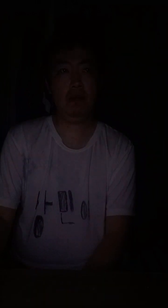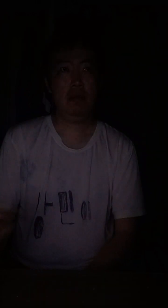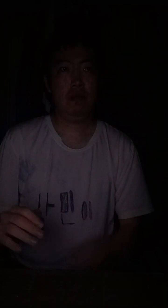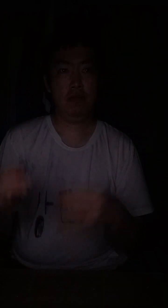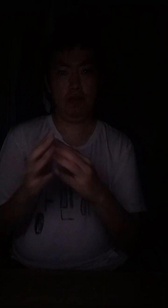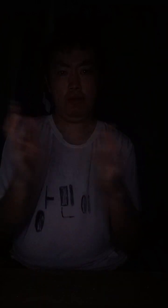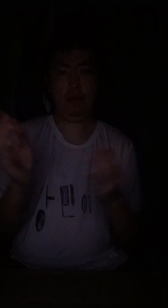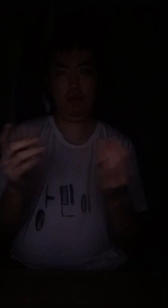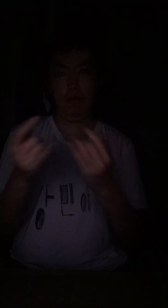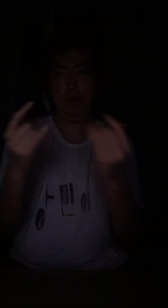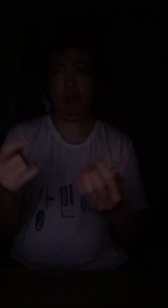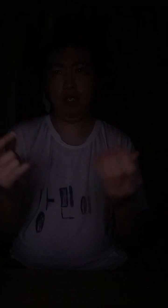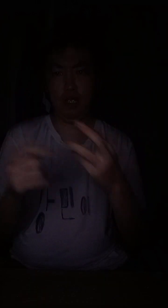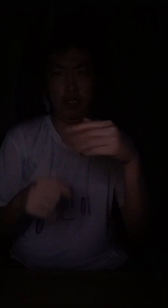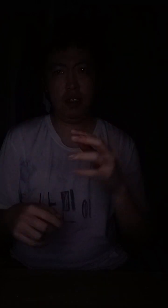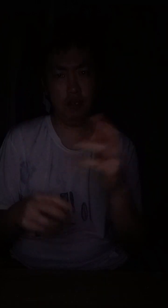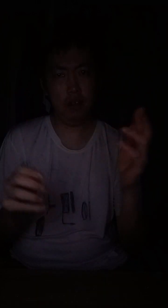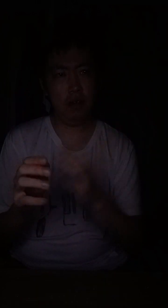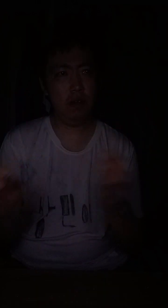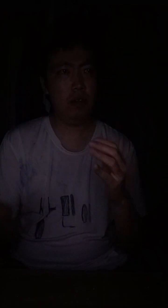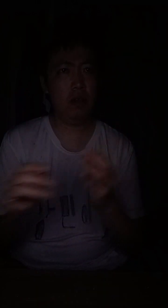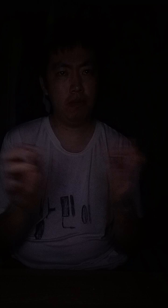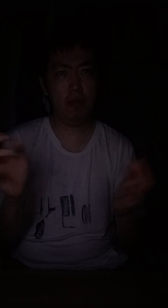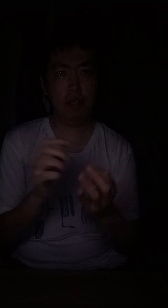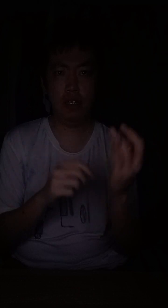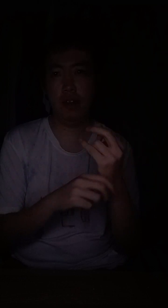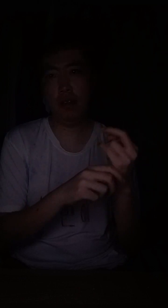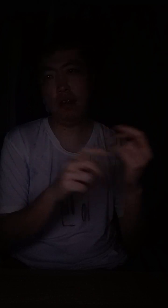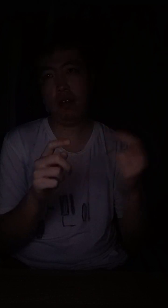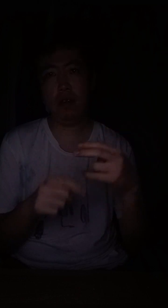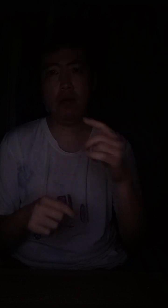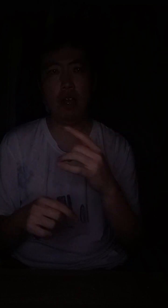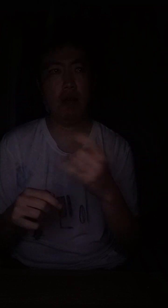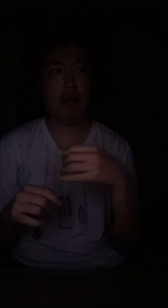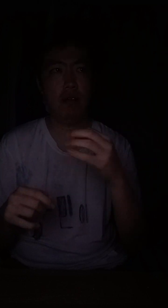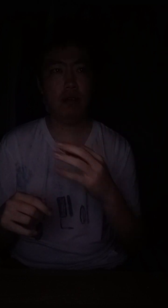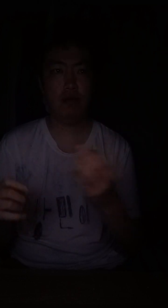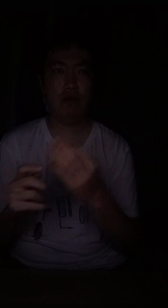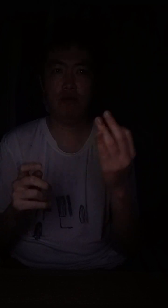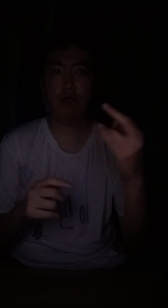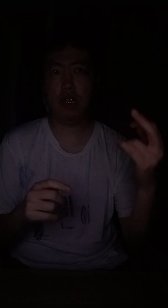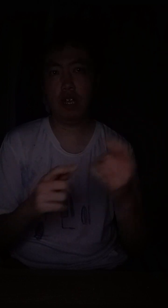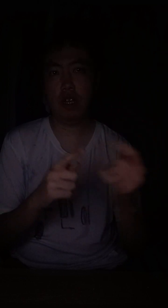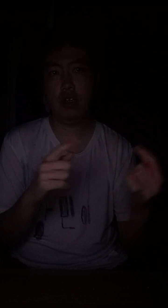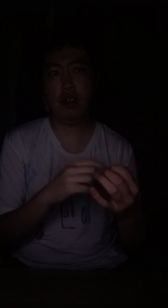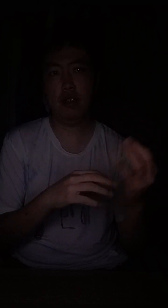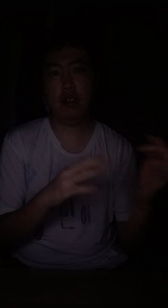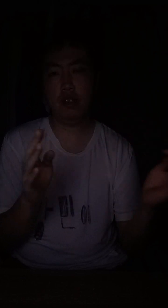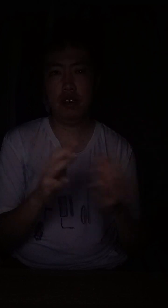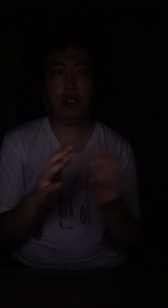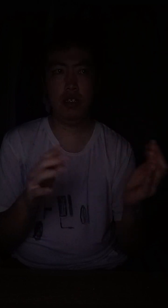김건희 여사가 받은 명품 가방을 조그마한 파우치라고 했던 박장범 후보자가 KBS 사장에